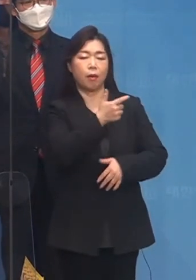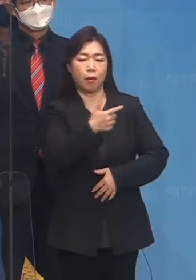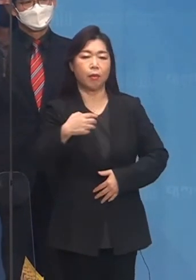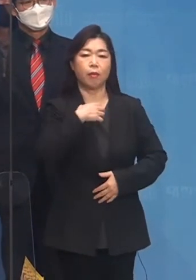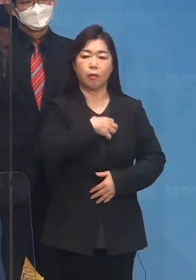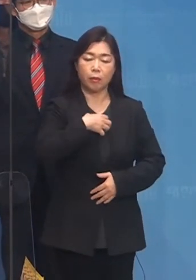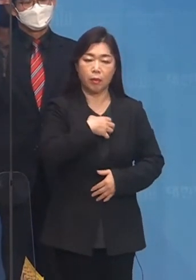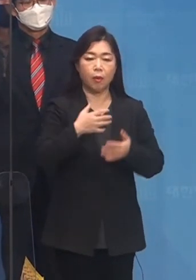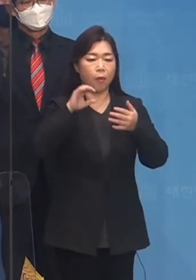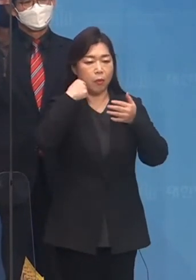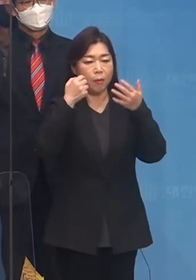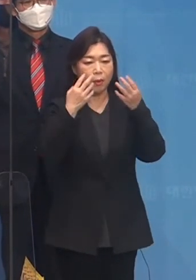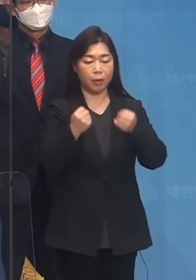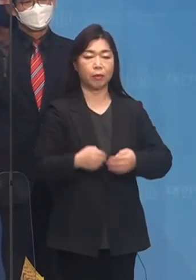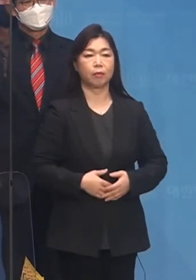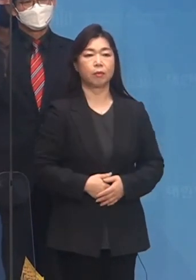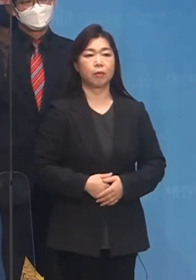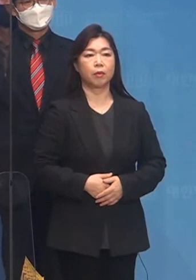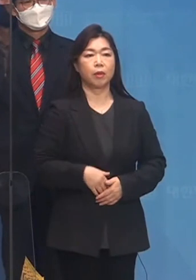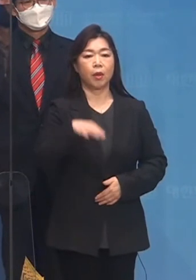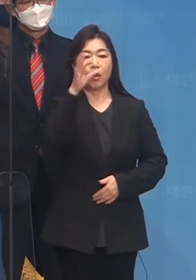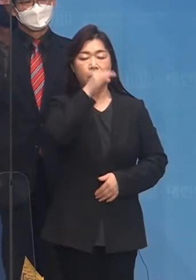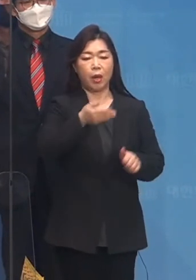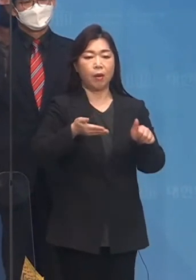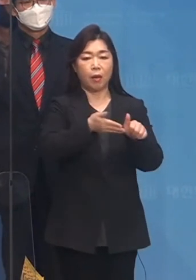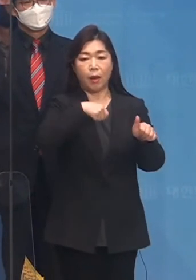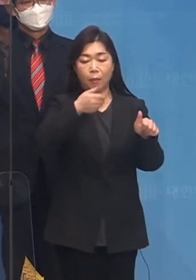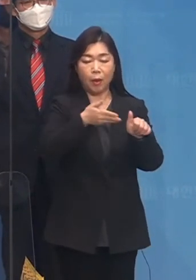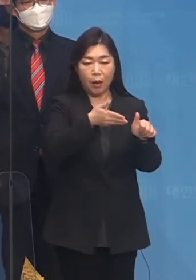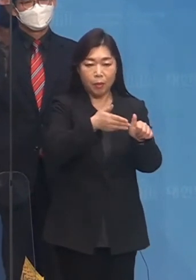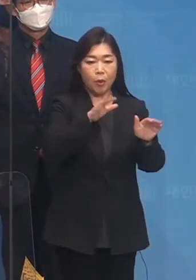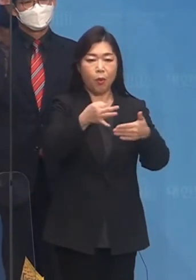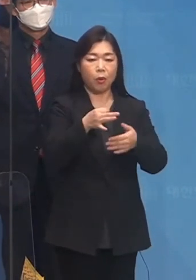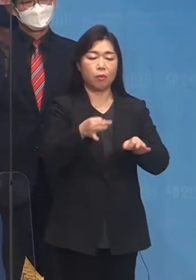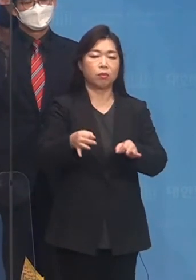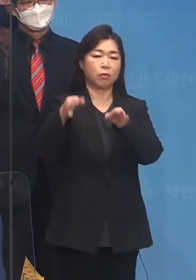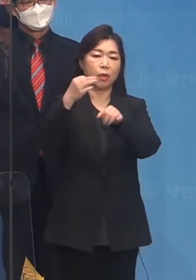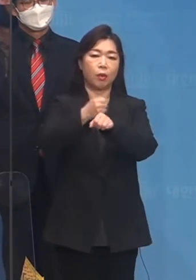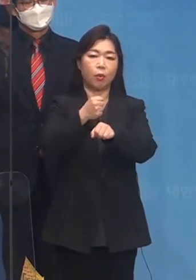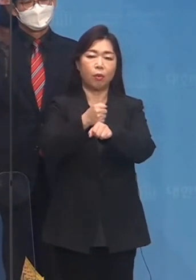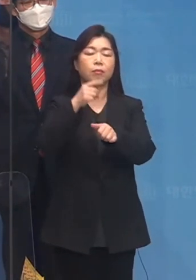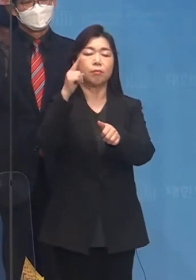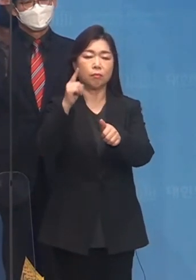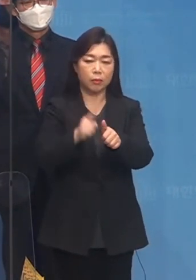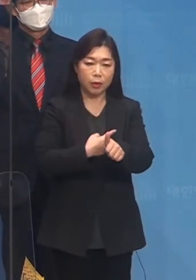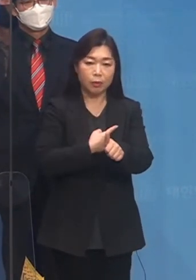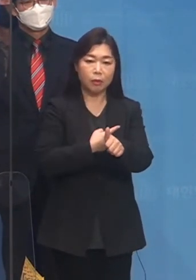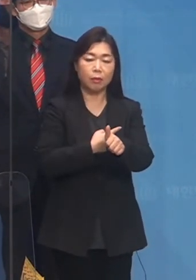어려워요. 그리고 사료값 부인상이고 인건비도 올라갔지. 그래서